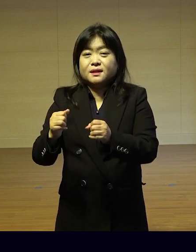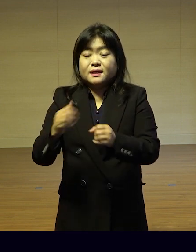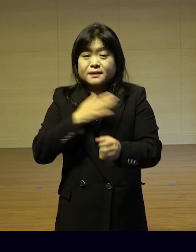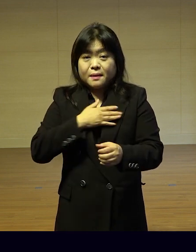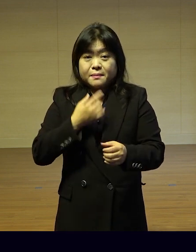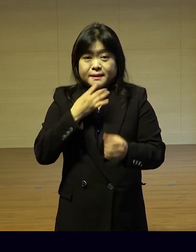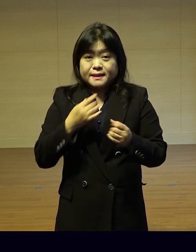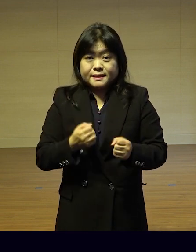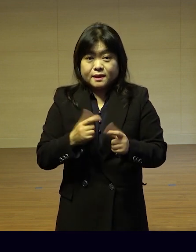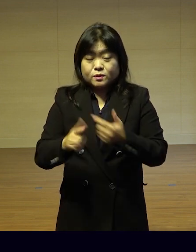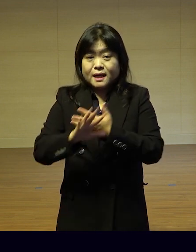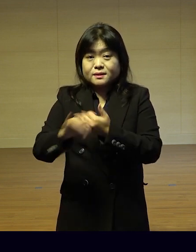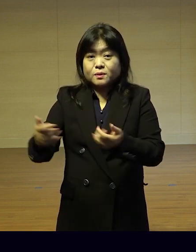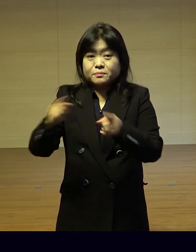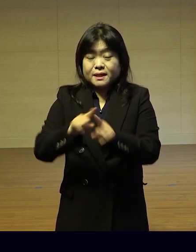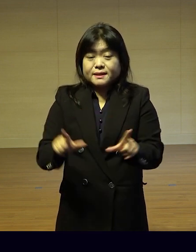하죠.